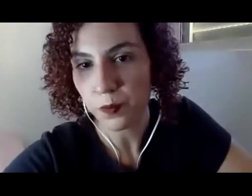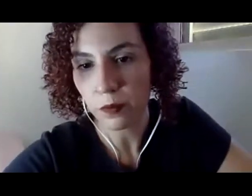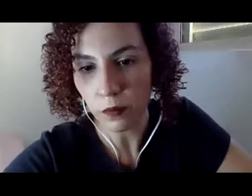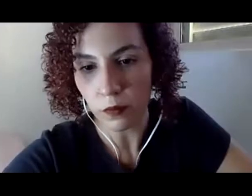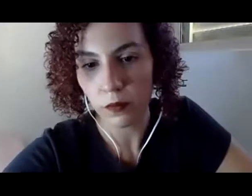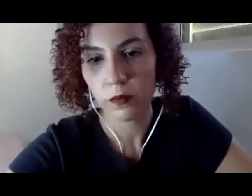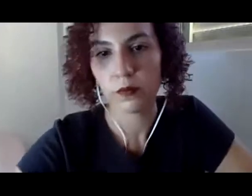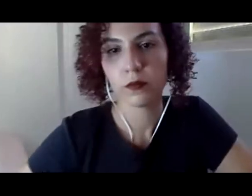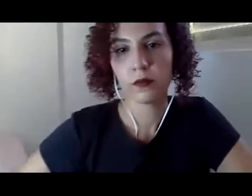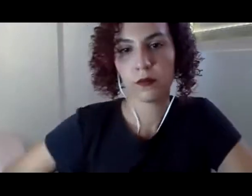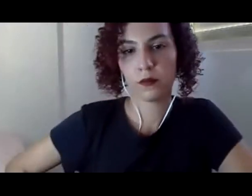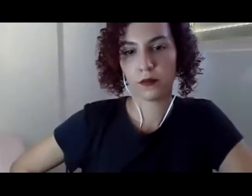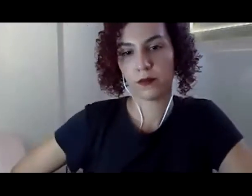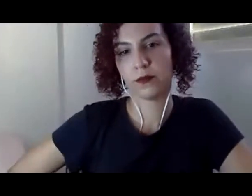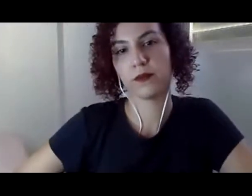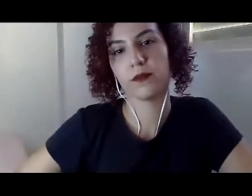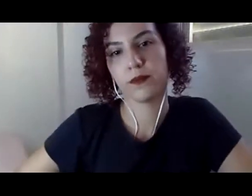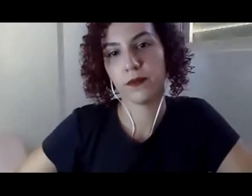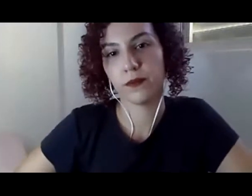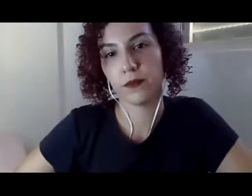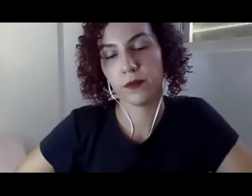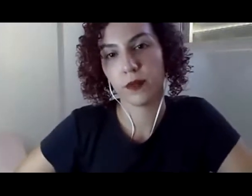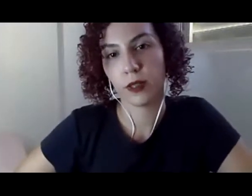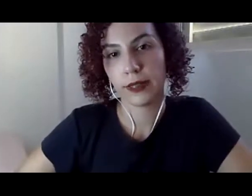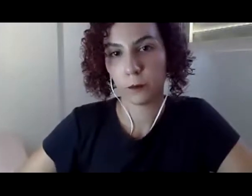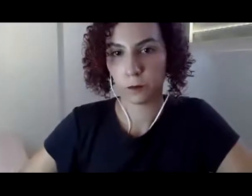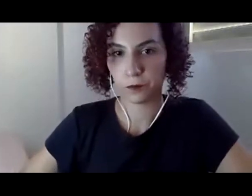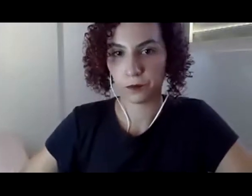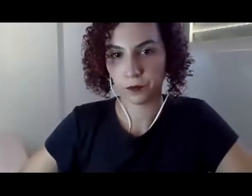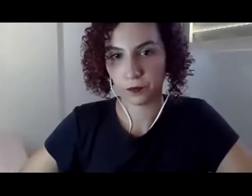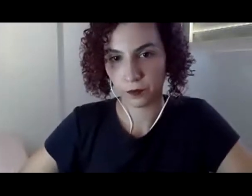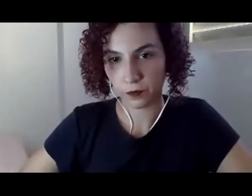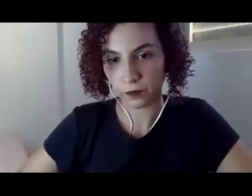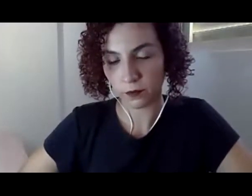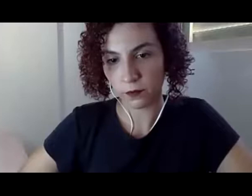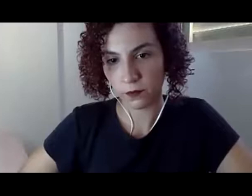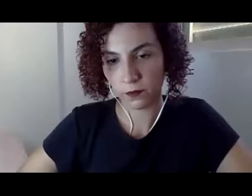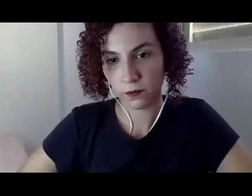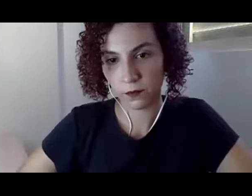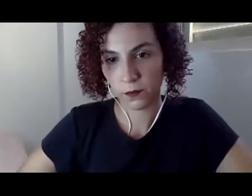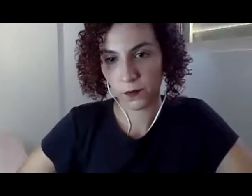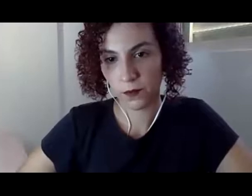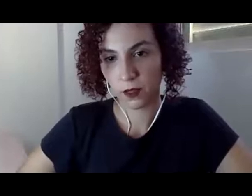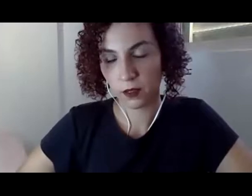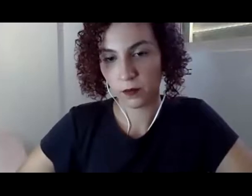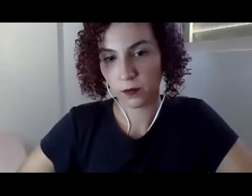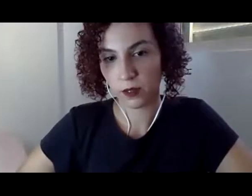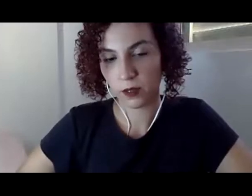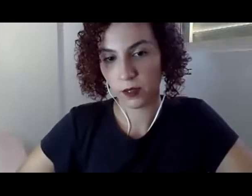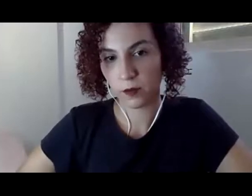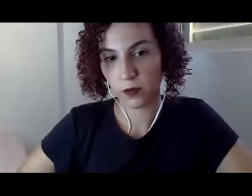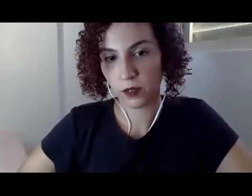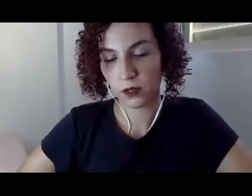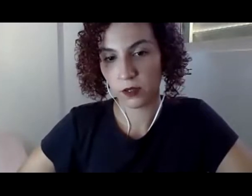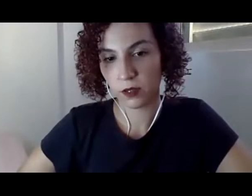caminhamos ao rumo do sol. A mais coisas pra ver,